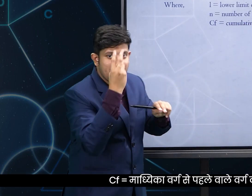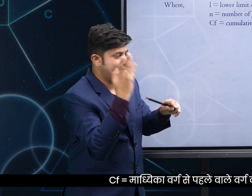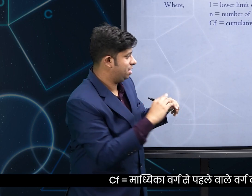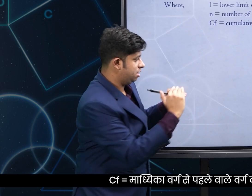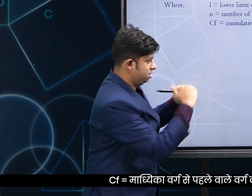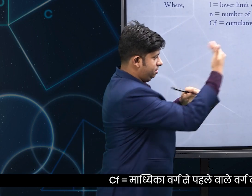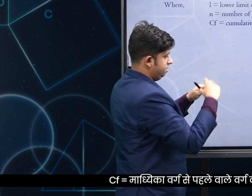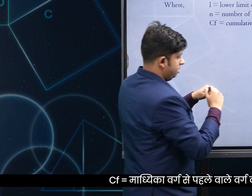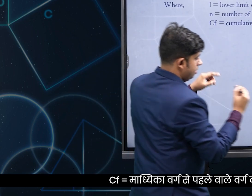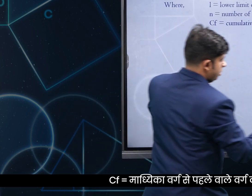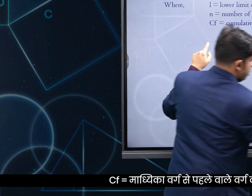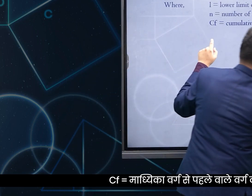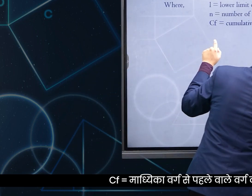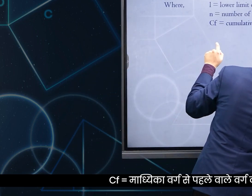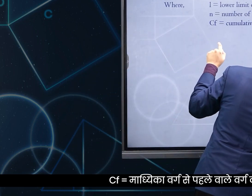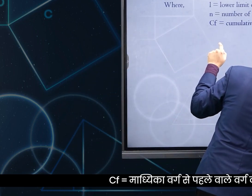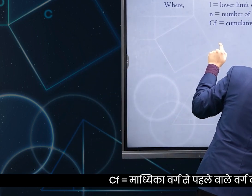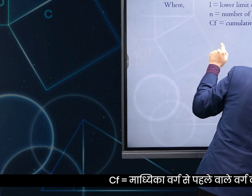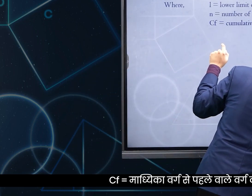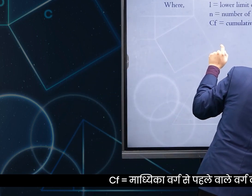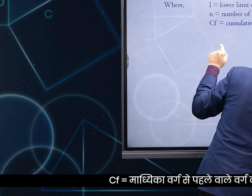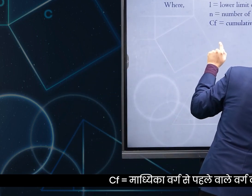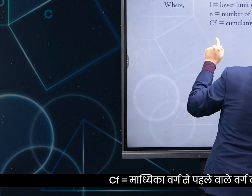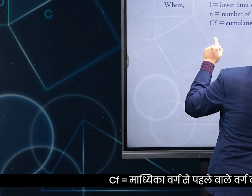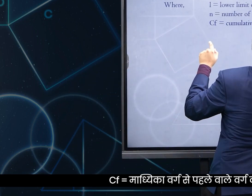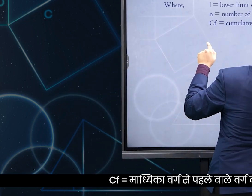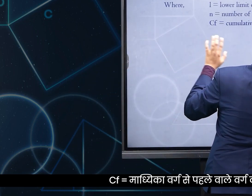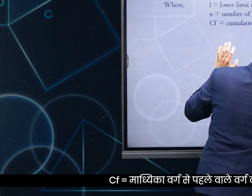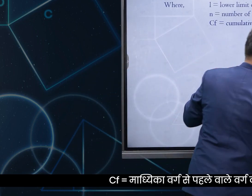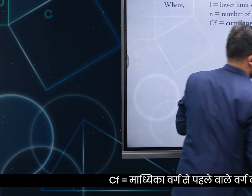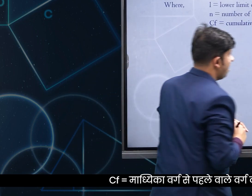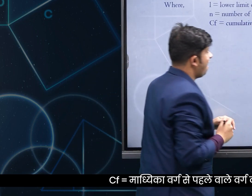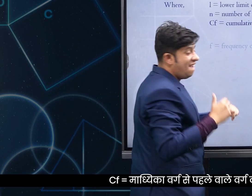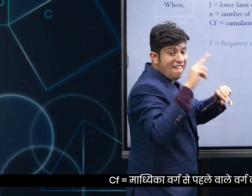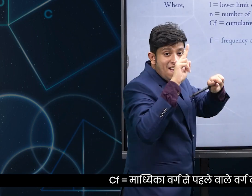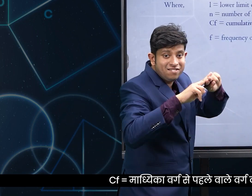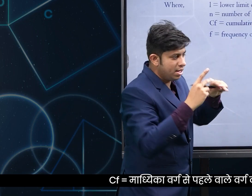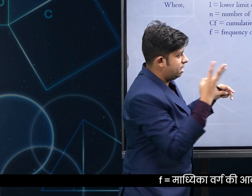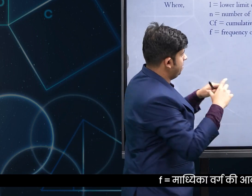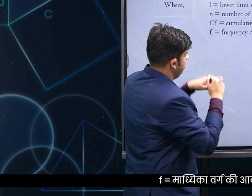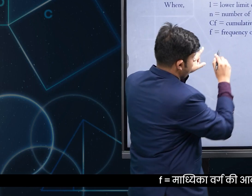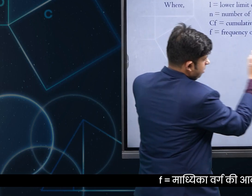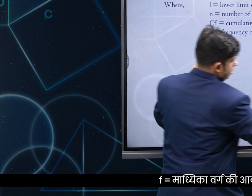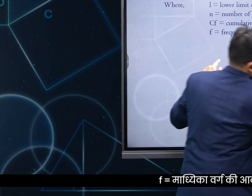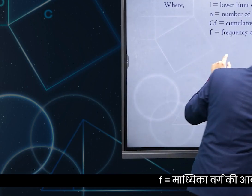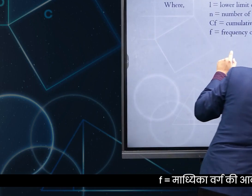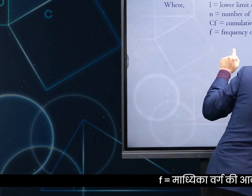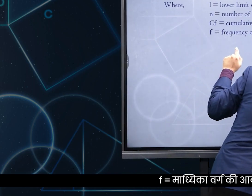CF = माध्यिका वर्ग से पहले वाले वर्ग की संचयी आवृत्ति = 14 F = माध्यिका वर्ग